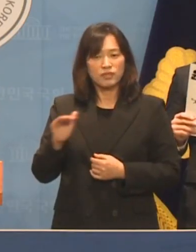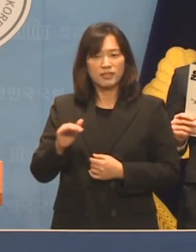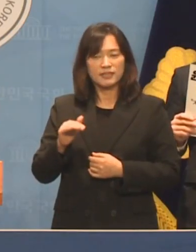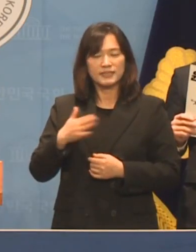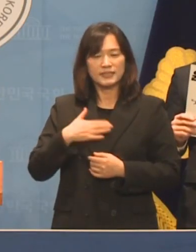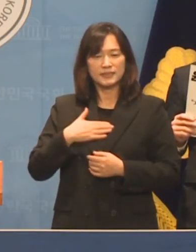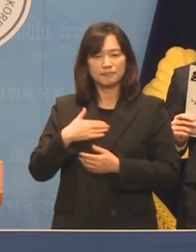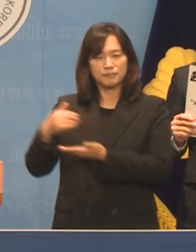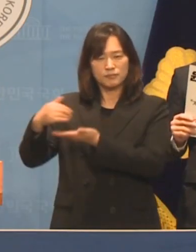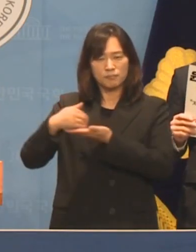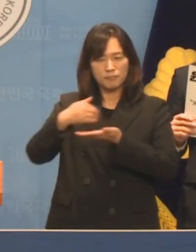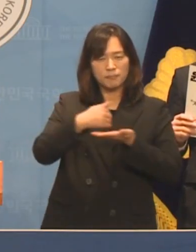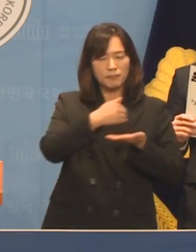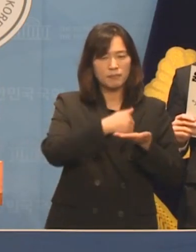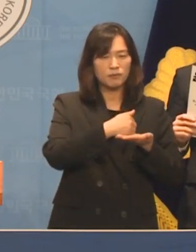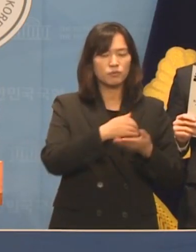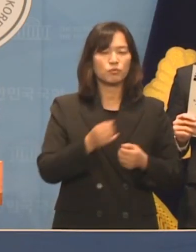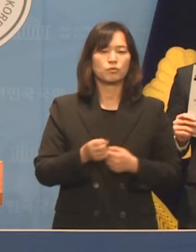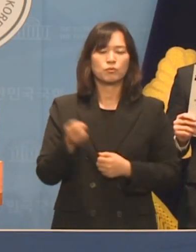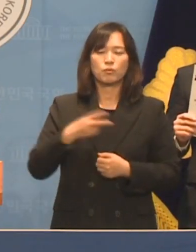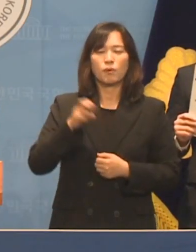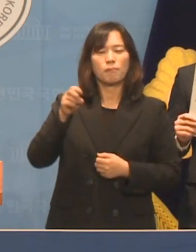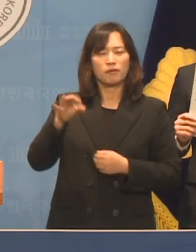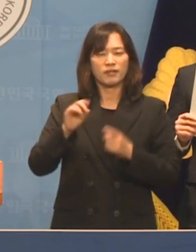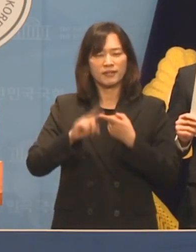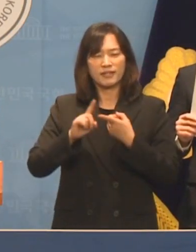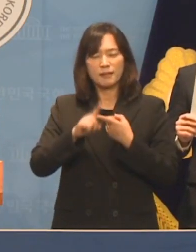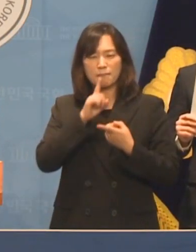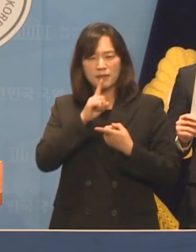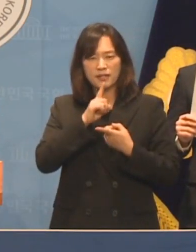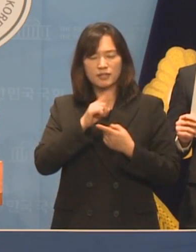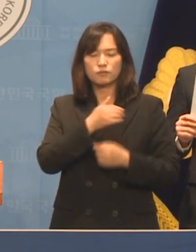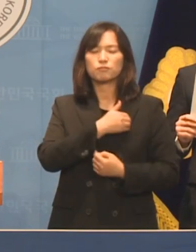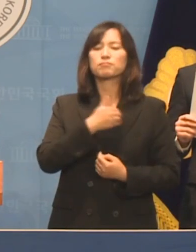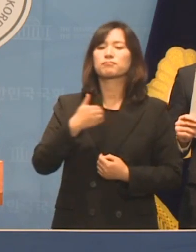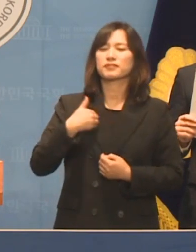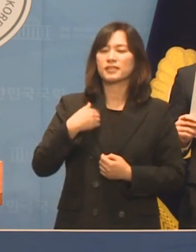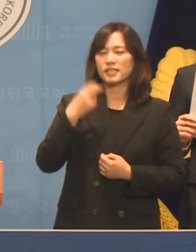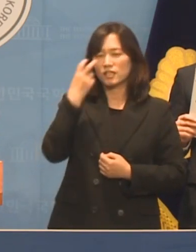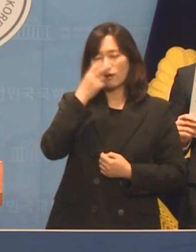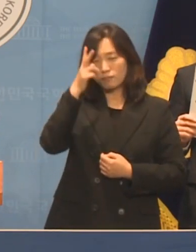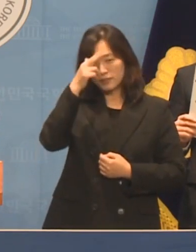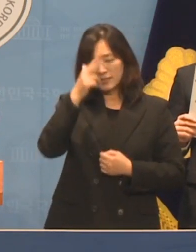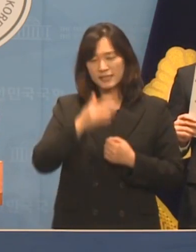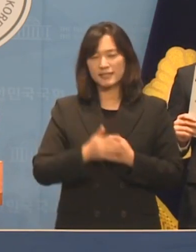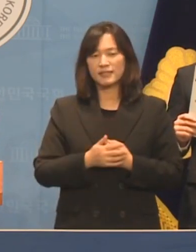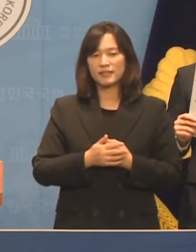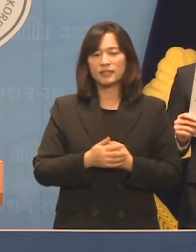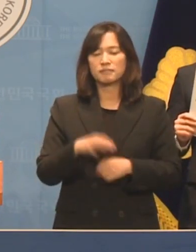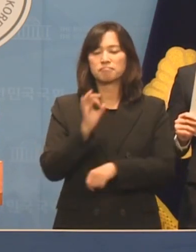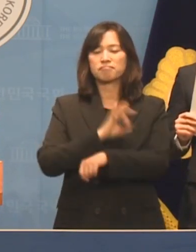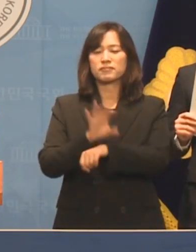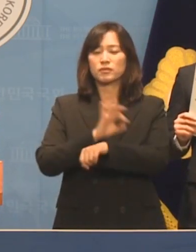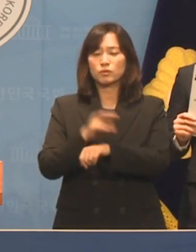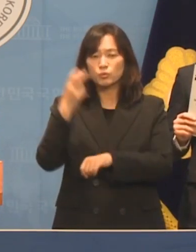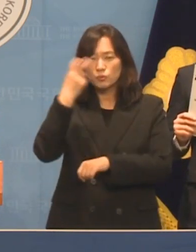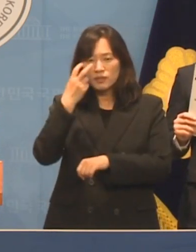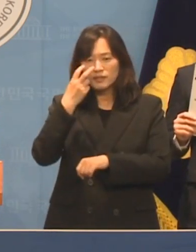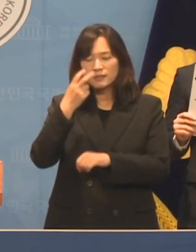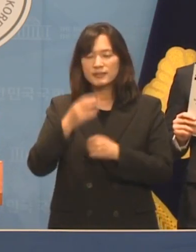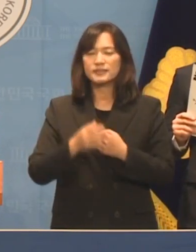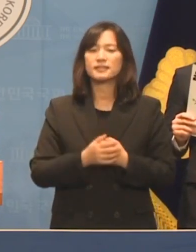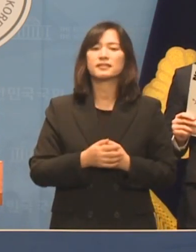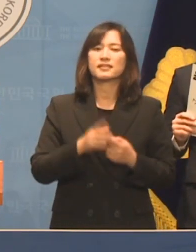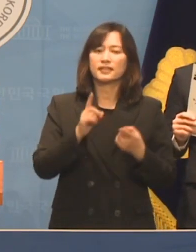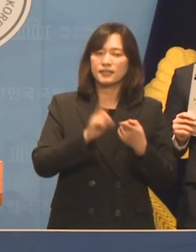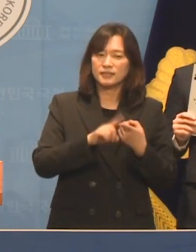제보 그리고 관련된 명태균 씨의 진술 이런 것으로 충분히 검찰이 형식적인 조사를 하는지 꼬리 자르기